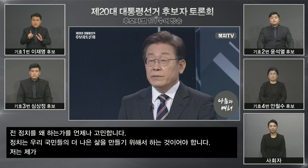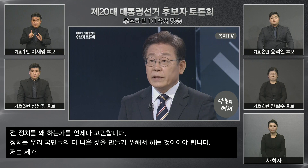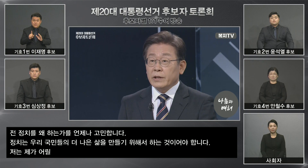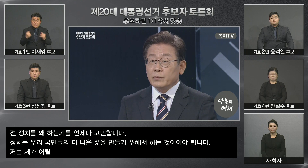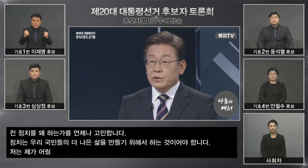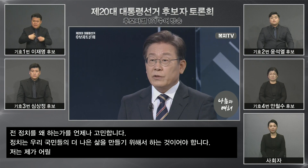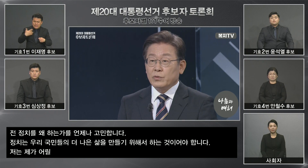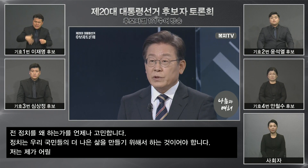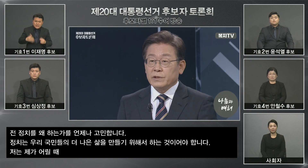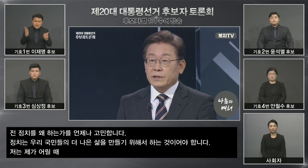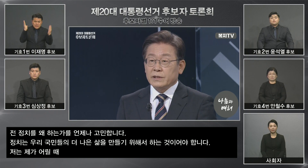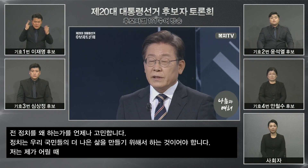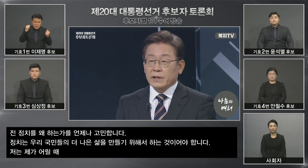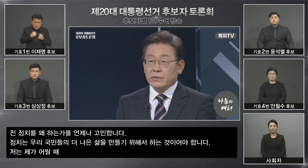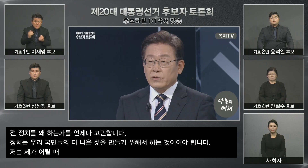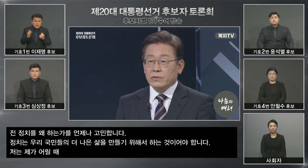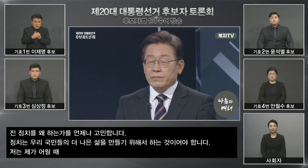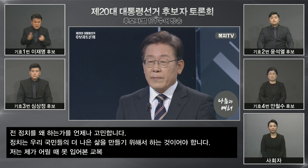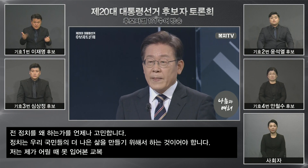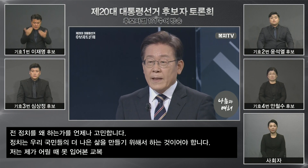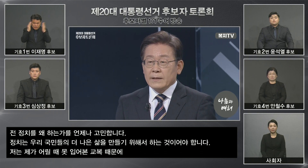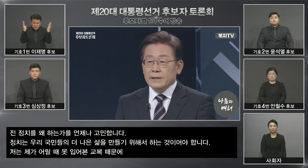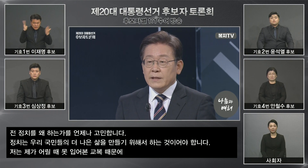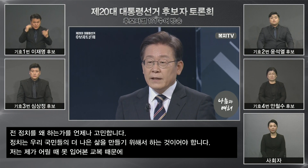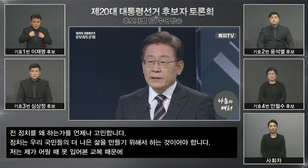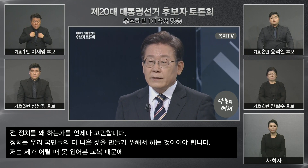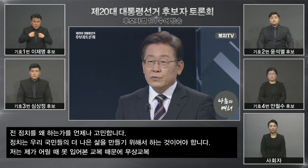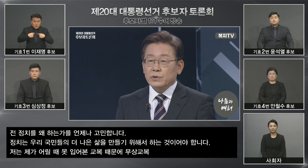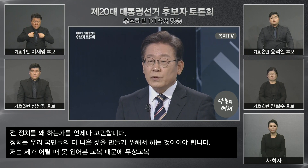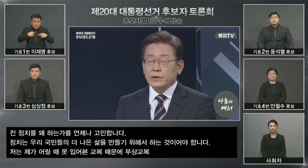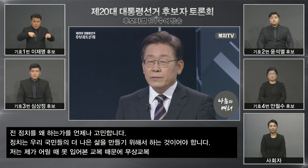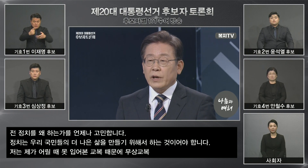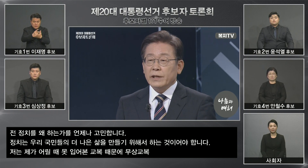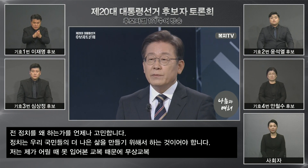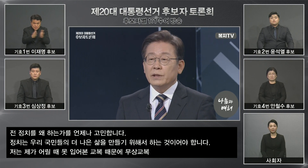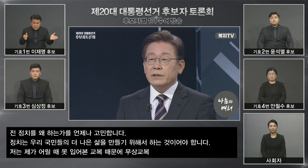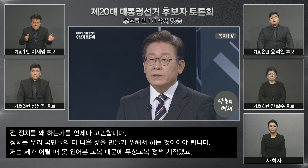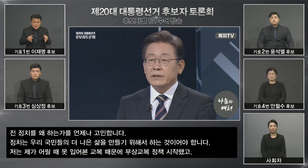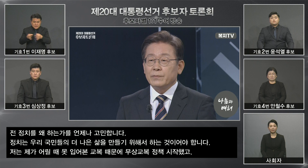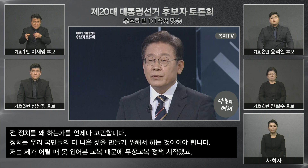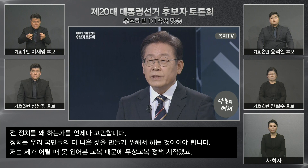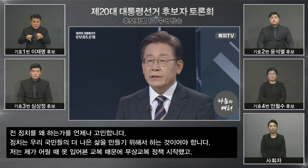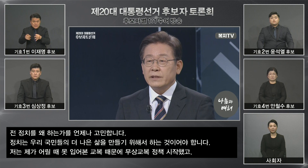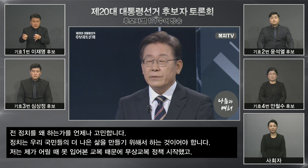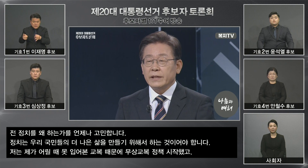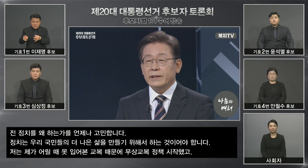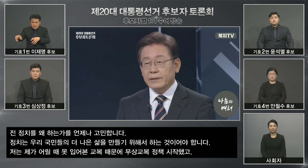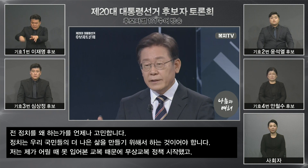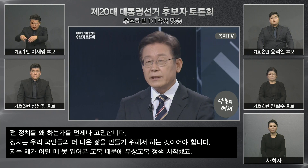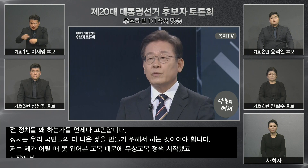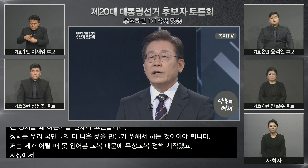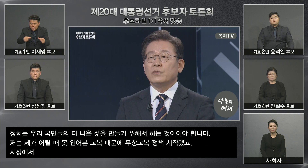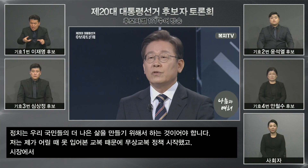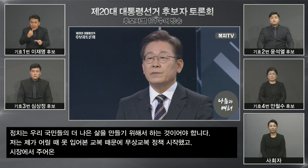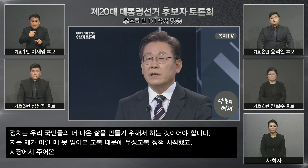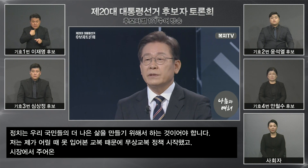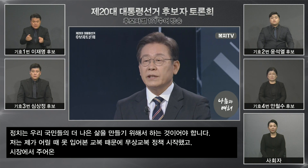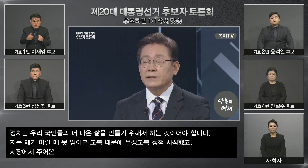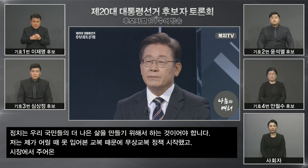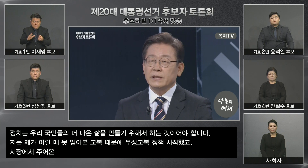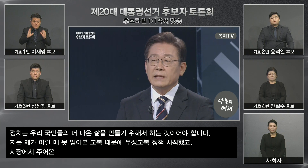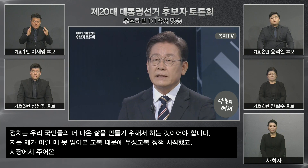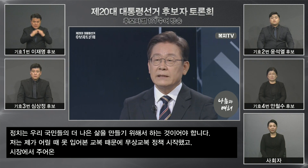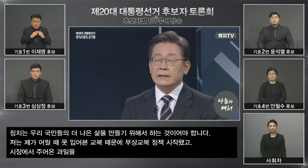교복 때문에 무상교복 정책 시작했고 시장에서 주워온 과일을 먹었던 그 아픈 기억 때문에 어린이집 과일 공급